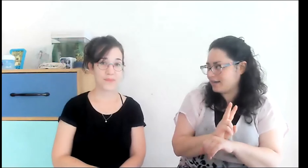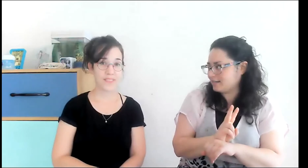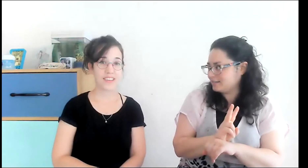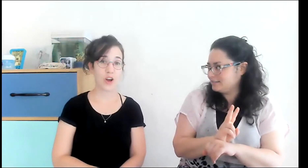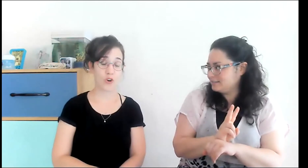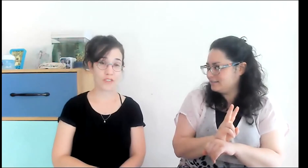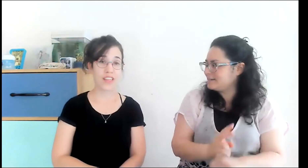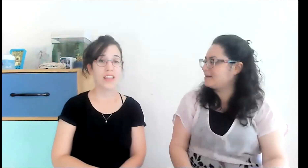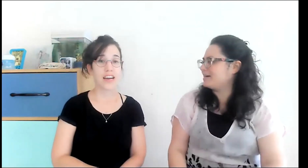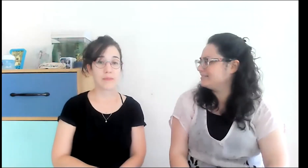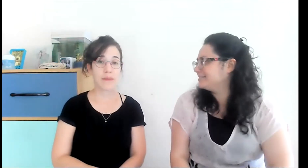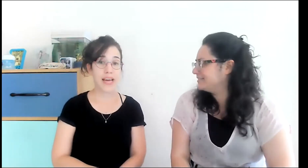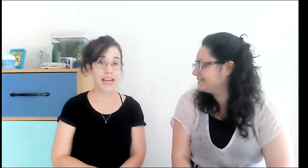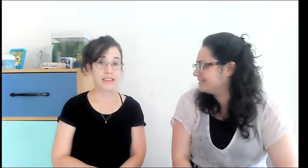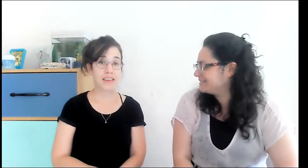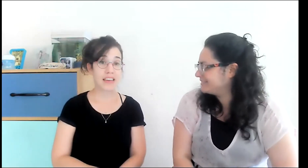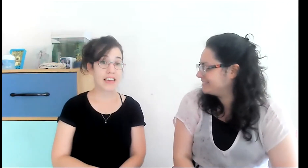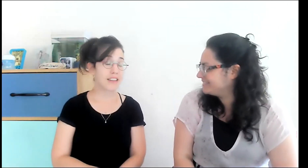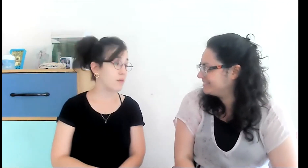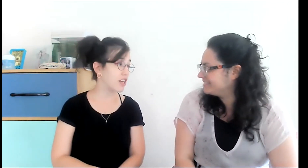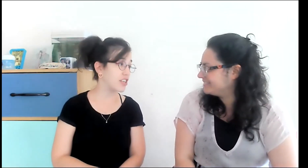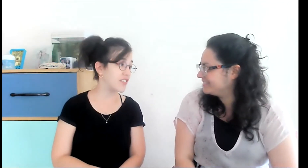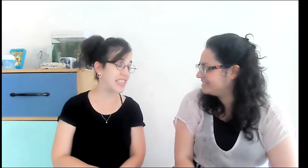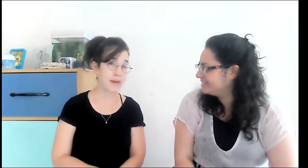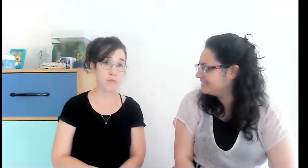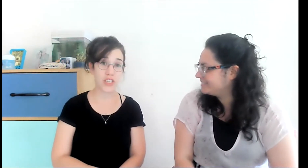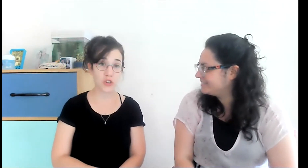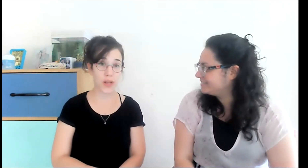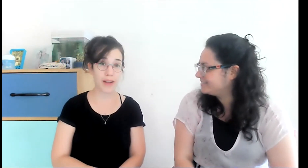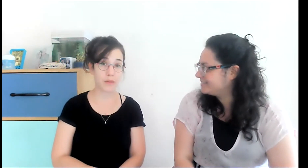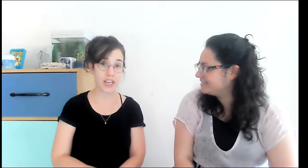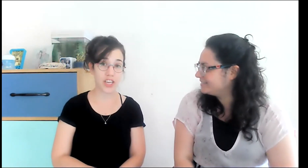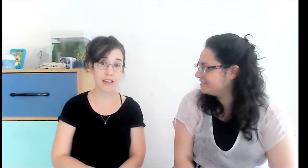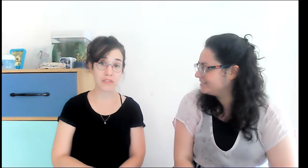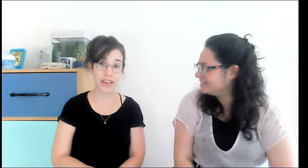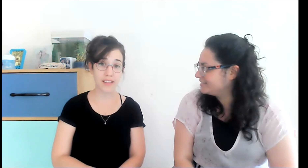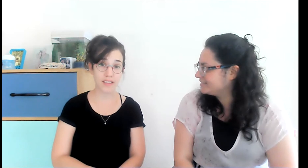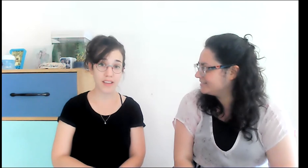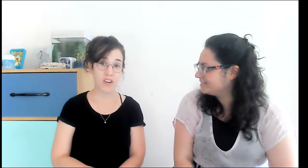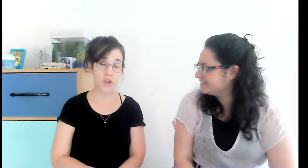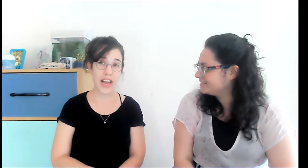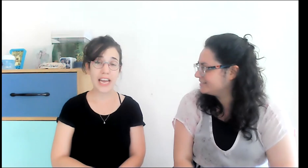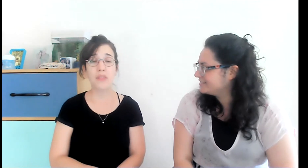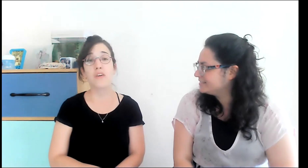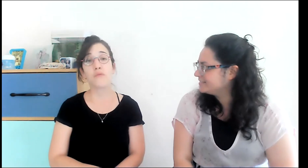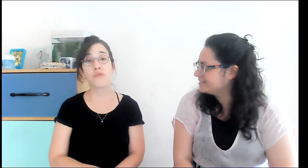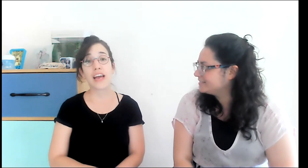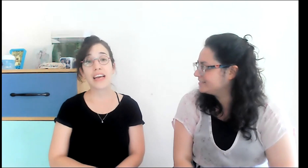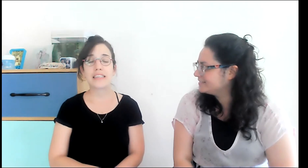כך. נכון. למה? אז באמת, תחביר של שפת סימנים הוא קצת שונה מהתחביר של העברית, אוקיי? וזה